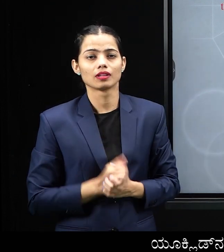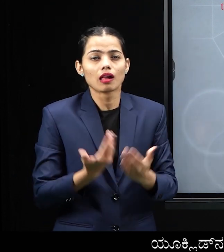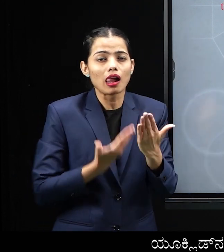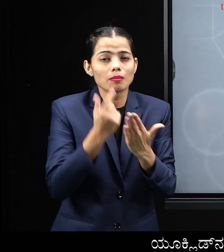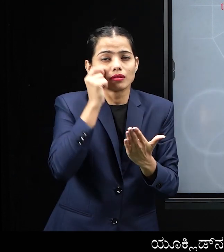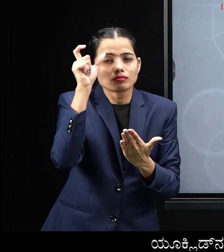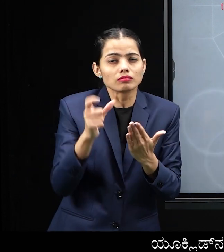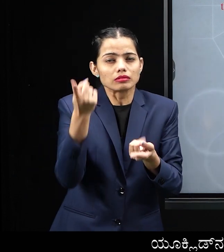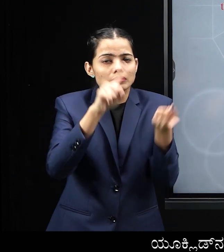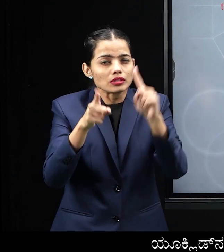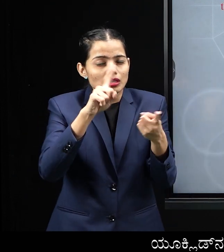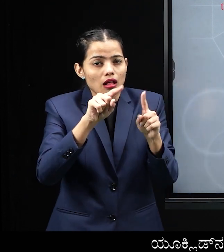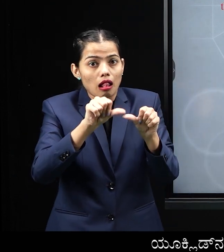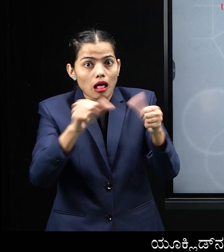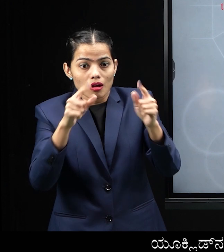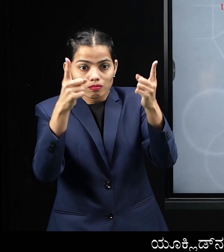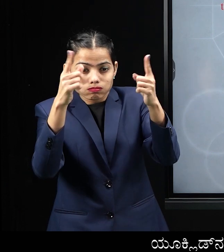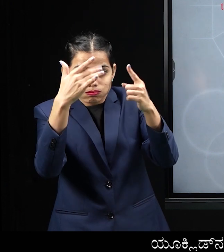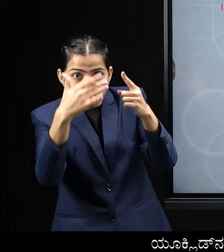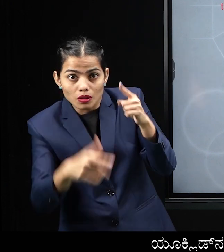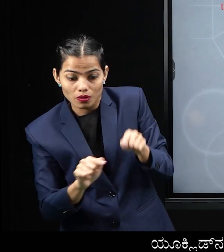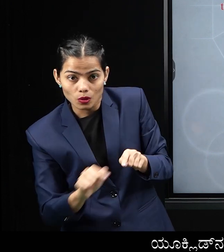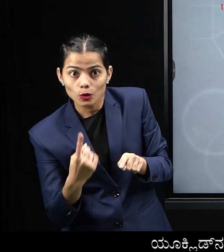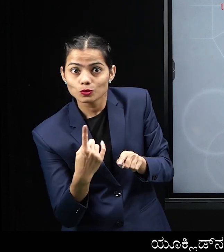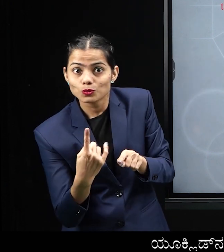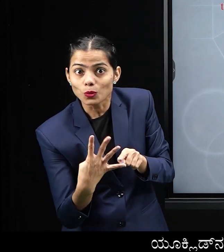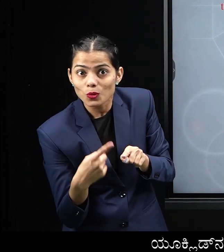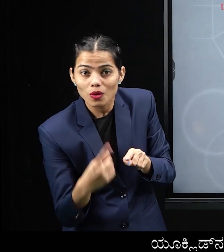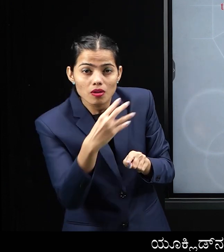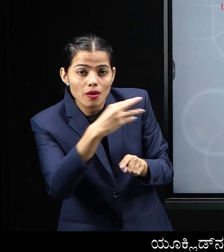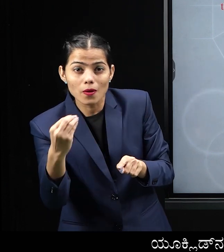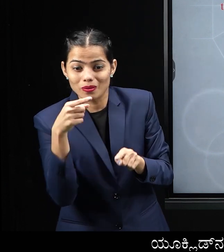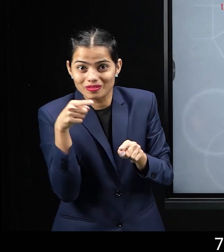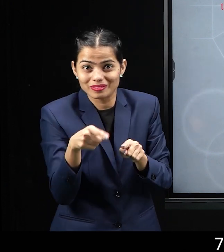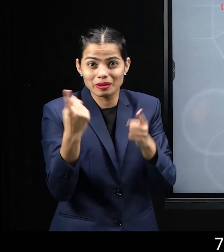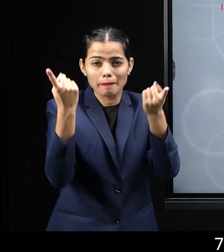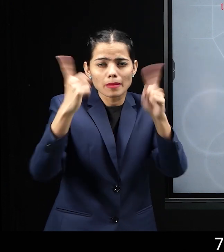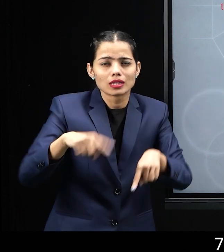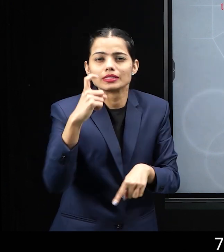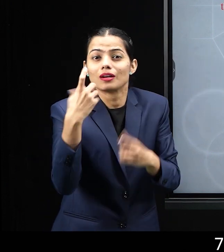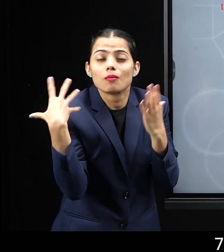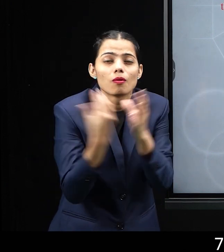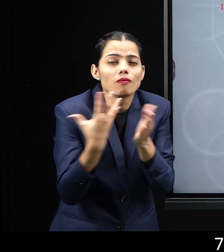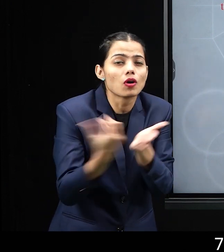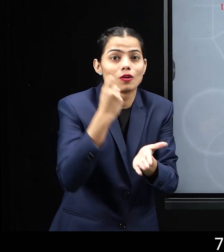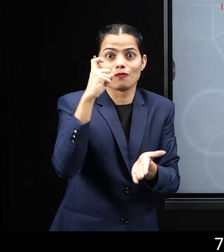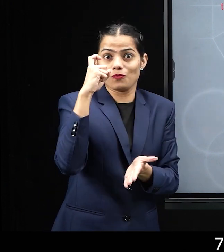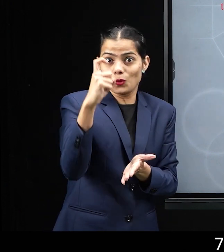ಯೂಕ್ಲಿಡ್ನ ಡಿವಿಷನ್ ಅಲ್ಗಾರಿದಮ್ ಅನ್ನು ಡಿವೈಸರ್ 14 ಮತ್ತು ಉಳಿದ 7ಗೆ ಅನ್ವಯಿಸುವುದು ನಾವು